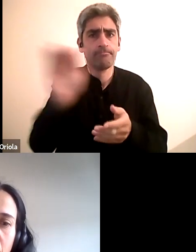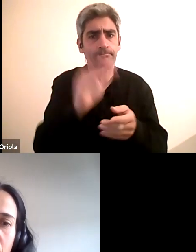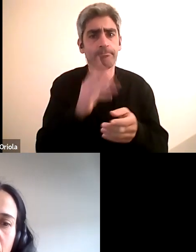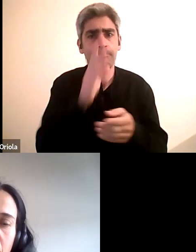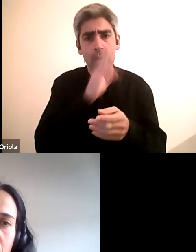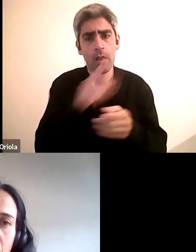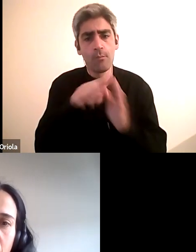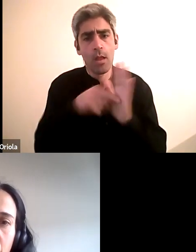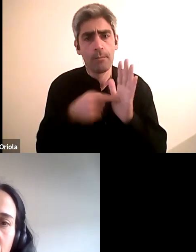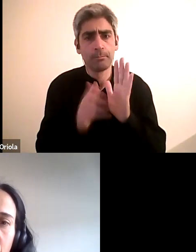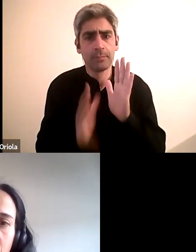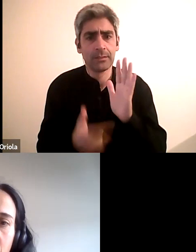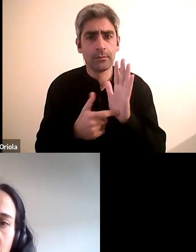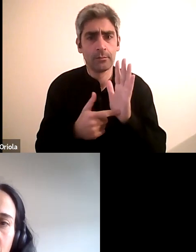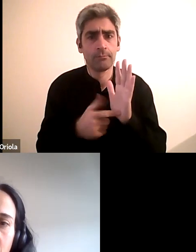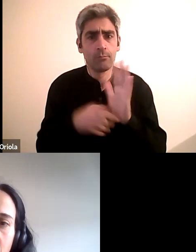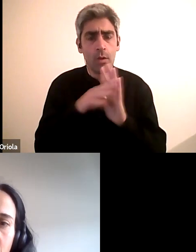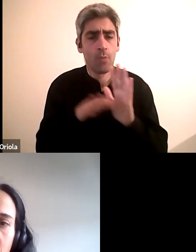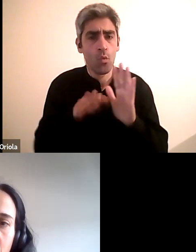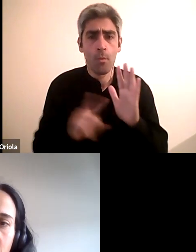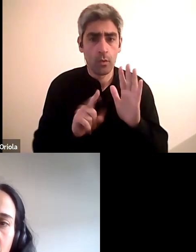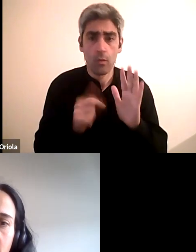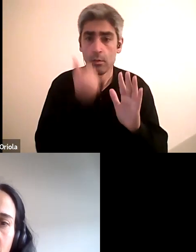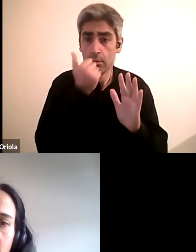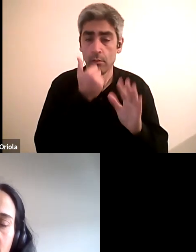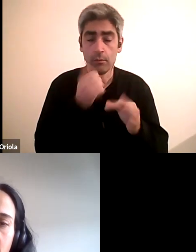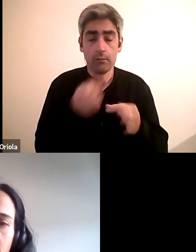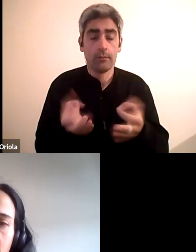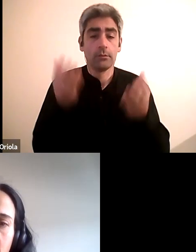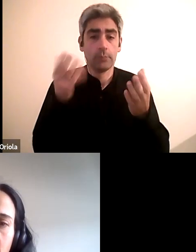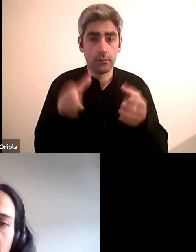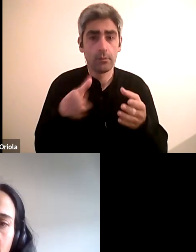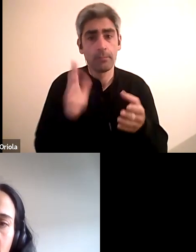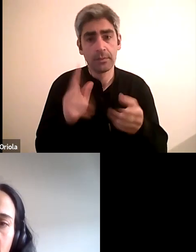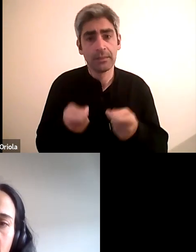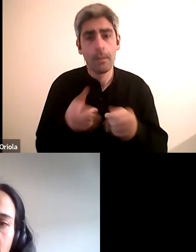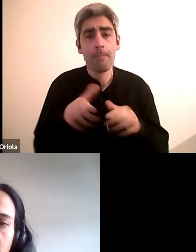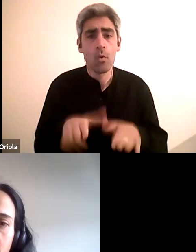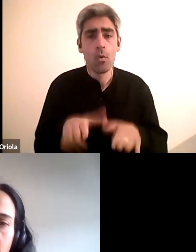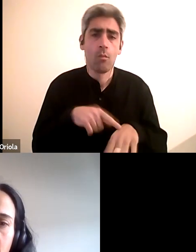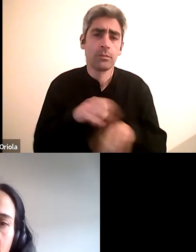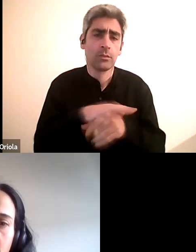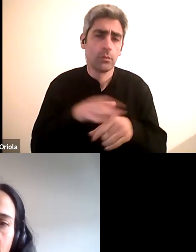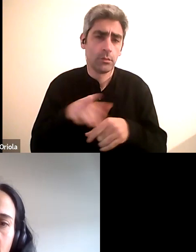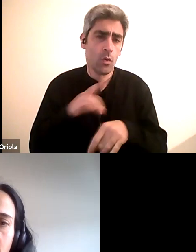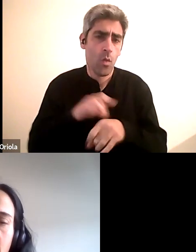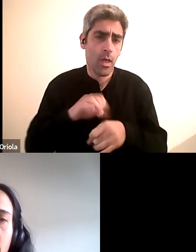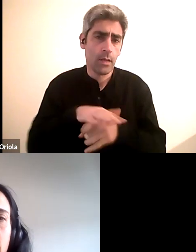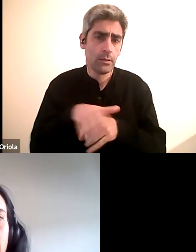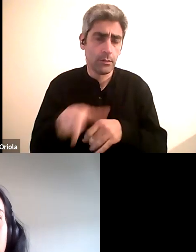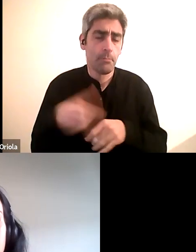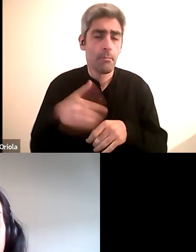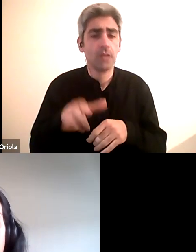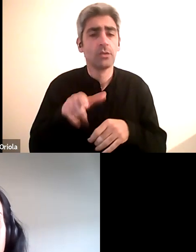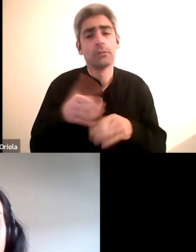aplicação do programa. Já que o programa, felizmente, não parou, têm que incentivar, parou agora por circunstâncias da doença, mas